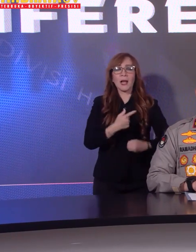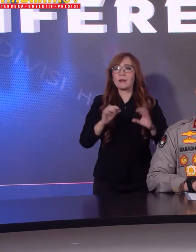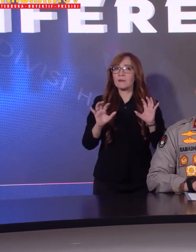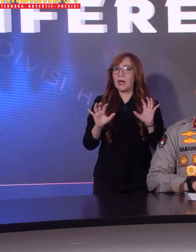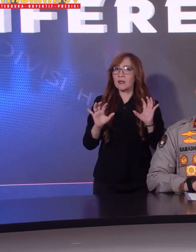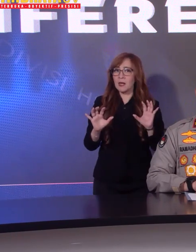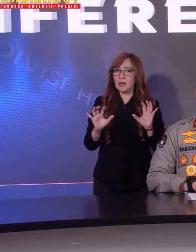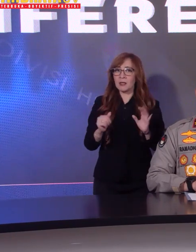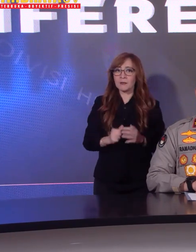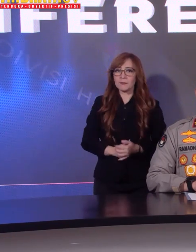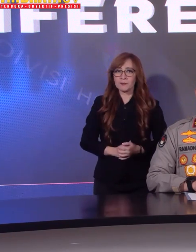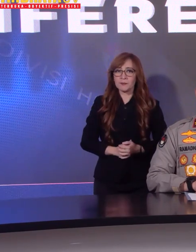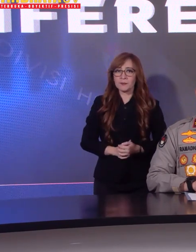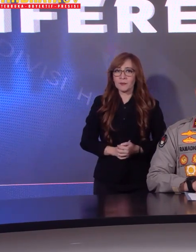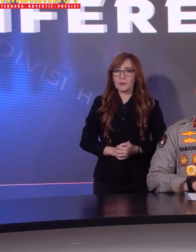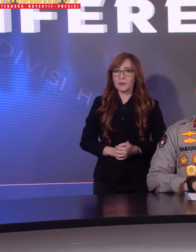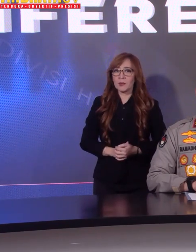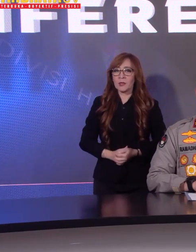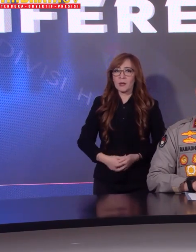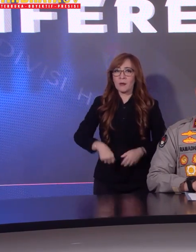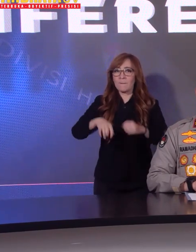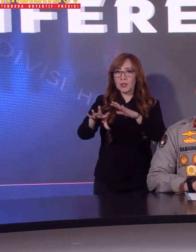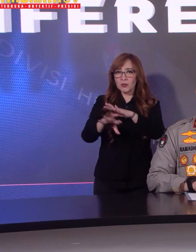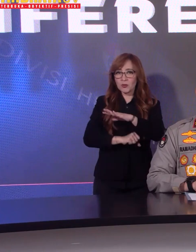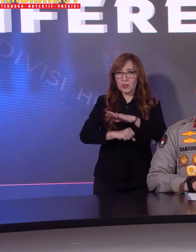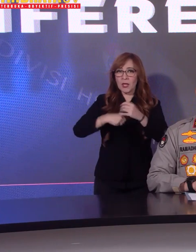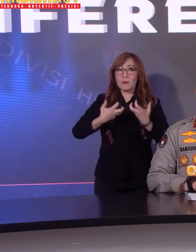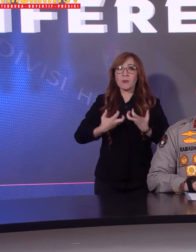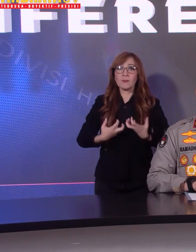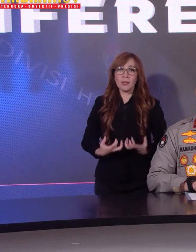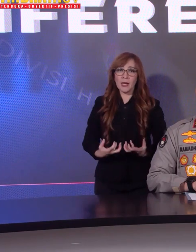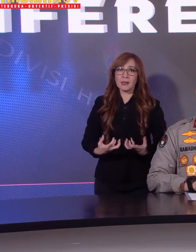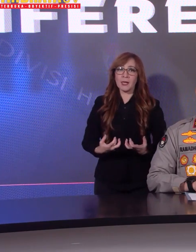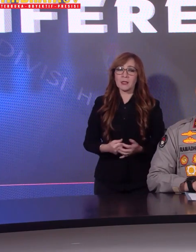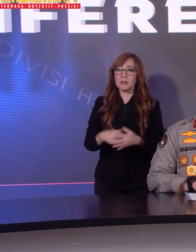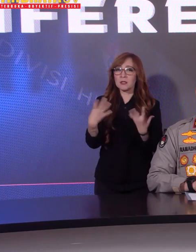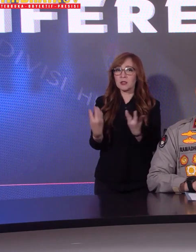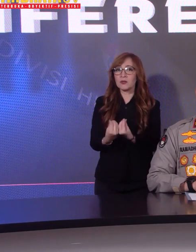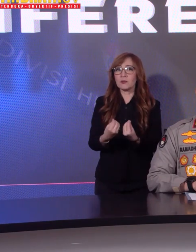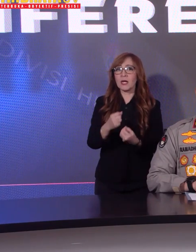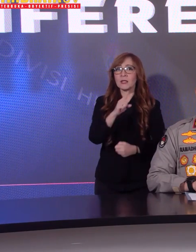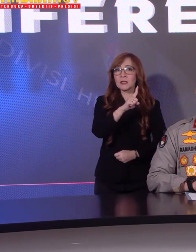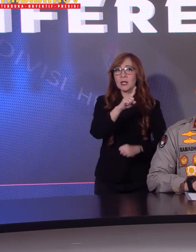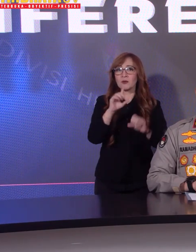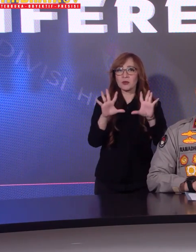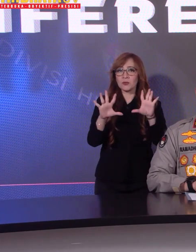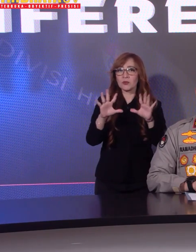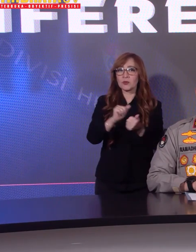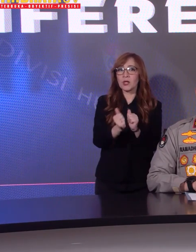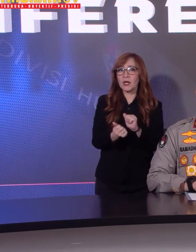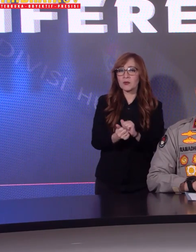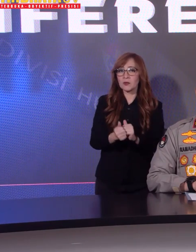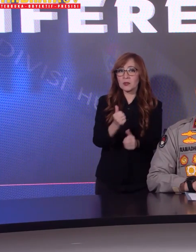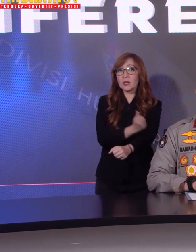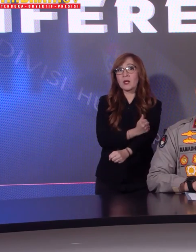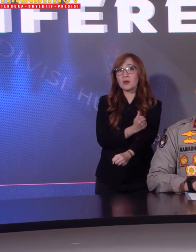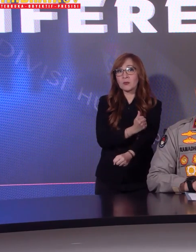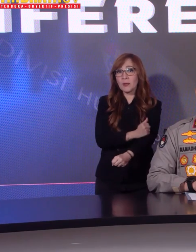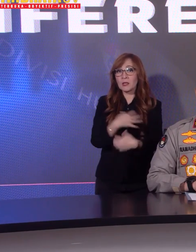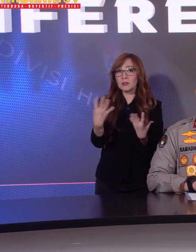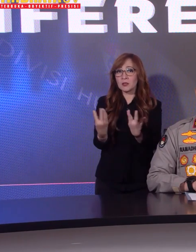antara lainrian dengan pemberatan atau curat sebanyak 110 kasus narkotika